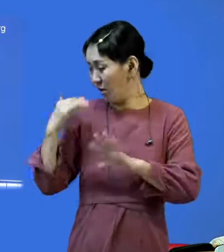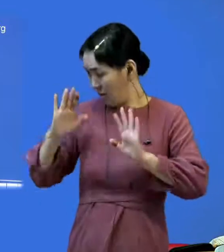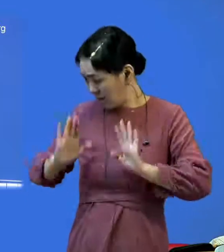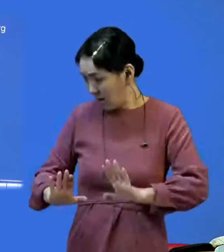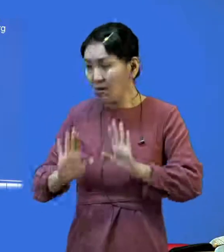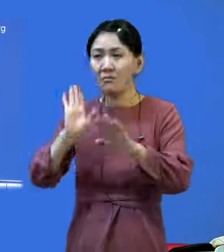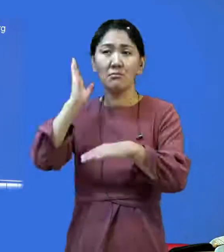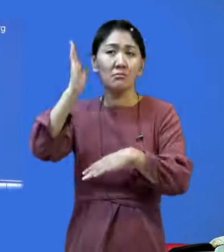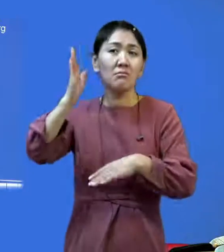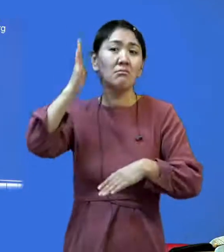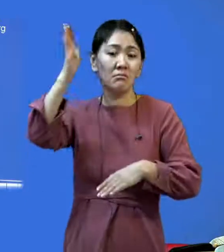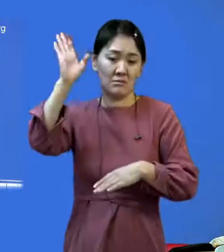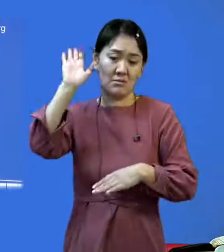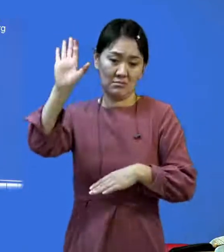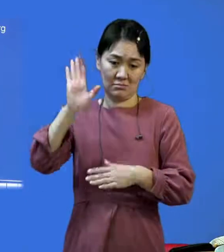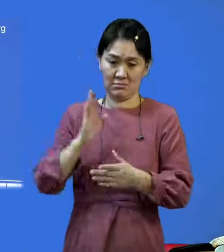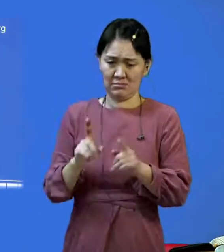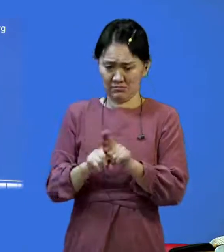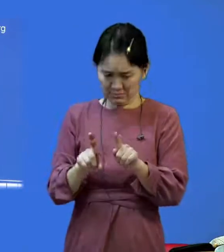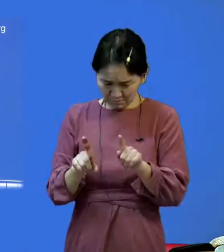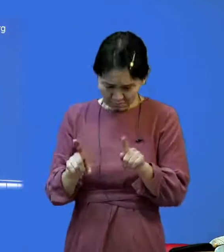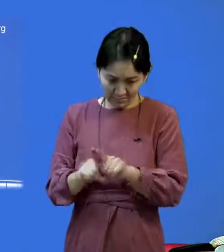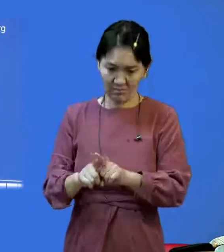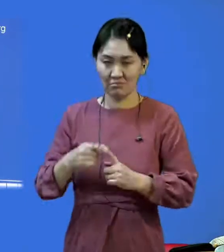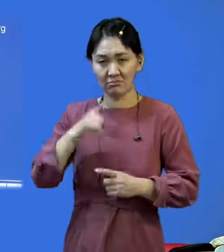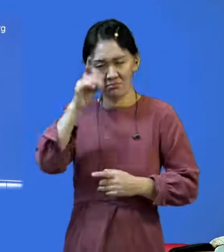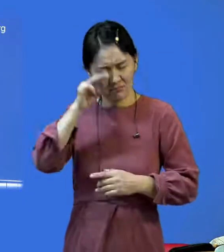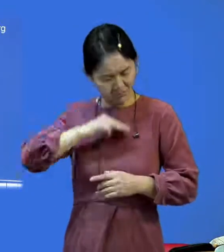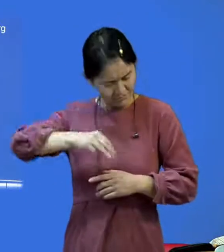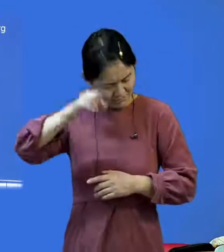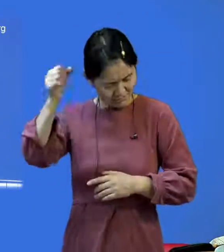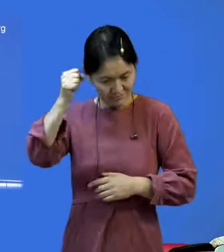одоо ч бай адилхан.